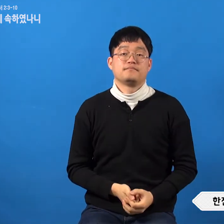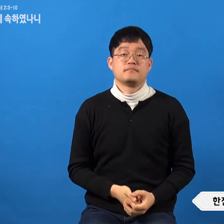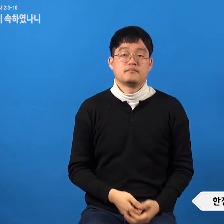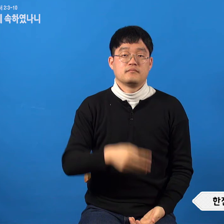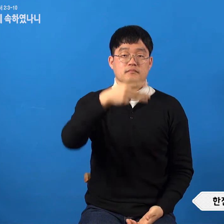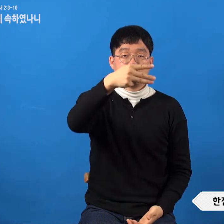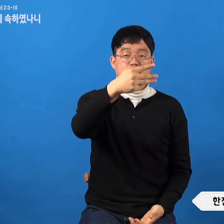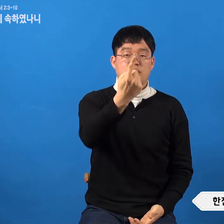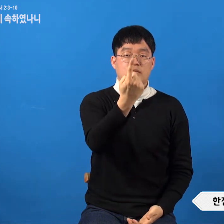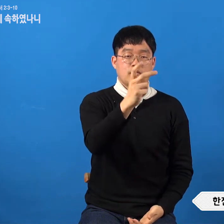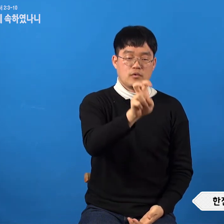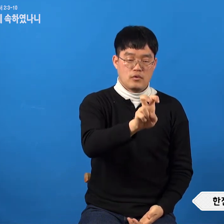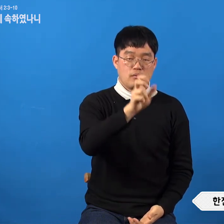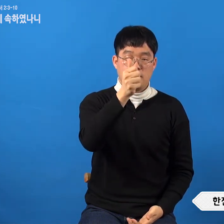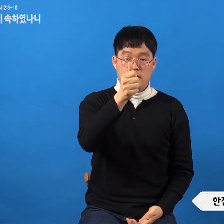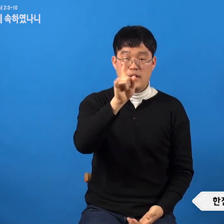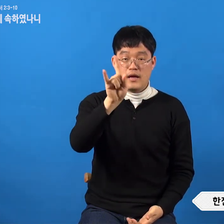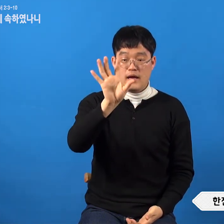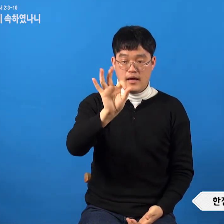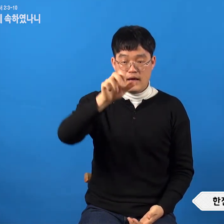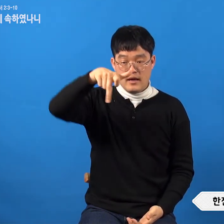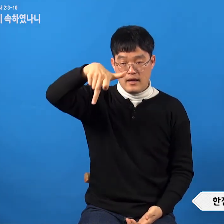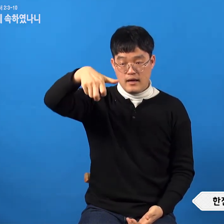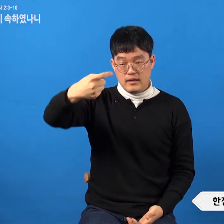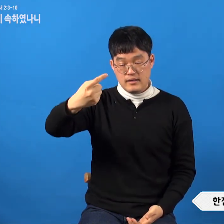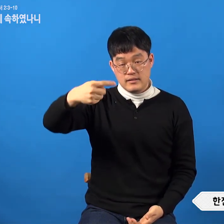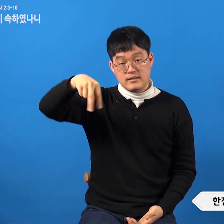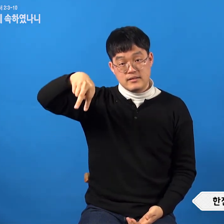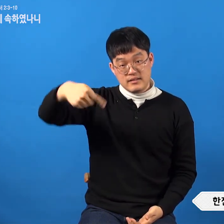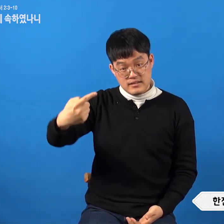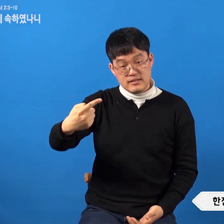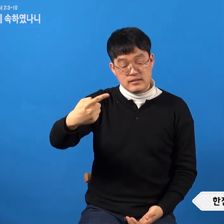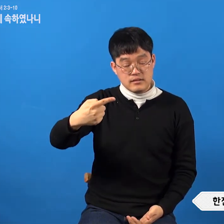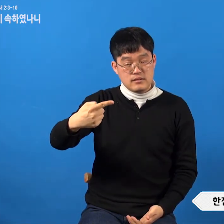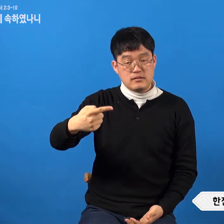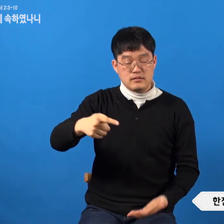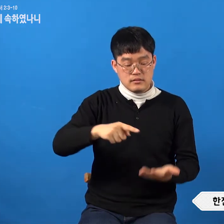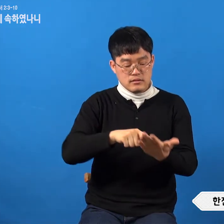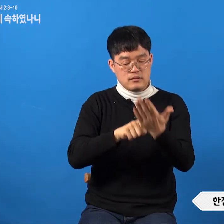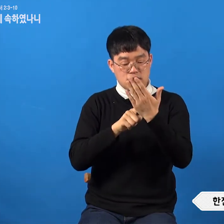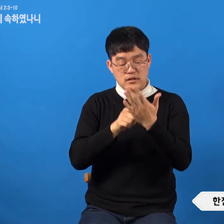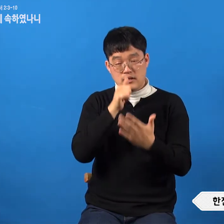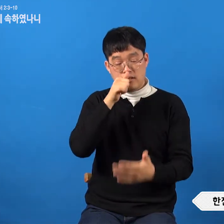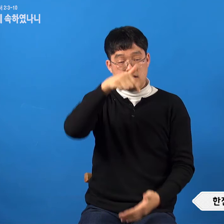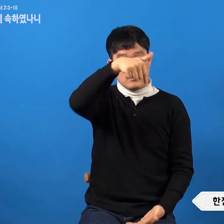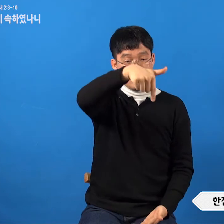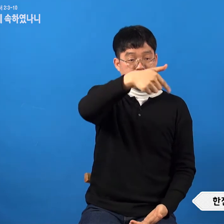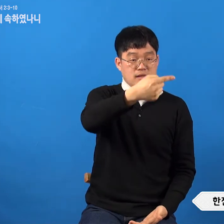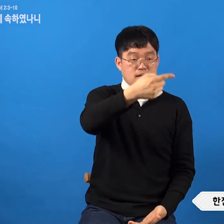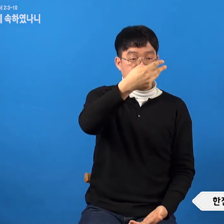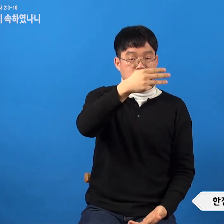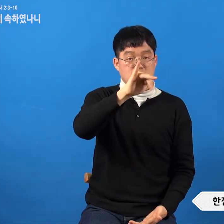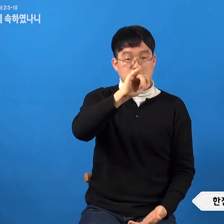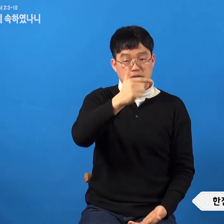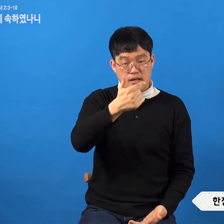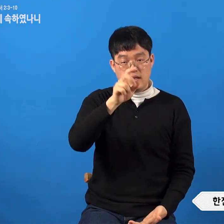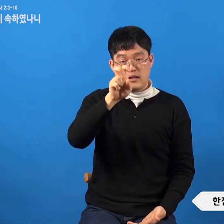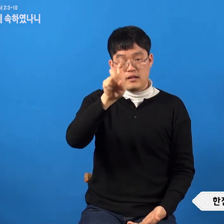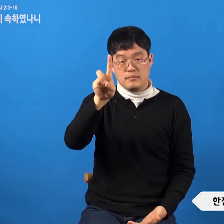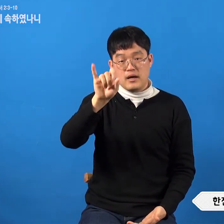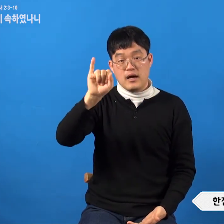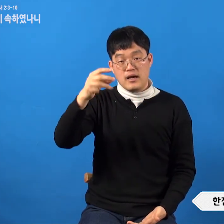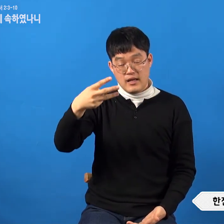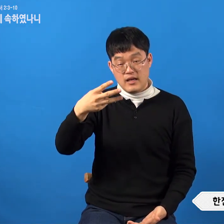톰 행크스가 주연한 그린 마일이라는 영화가 있습니다. 그린 마일이 뭐냐 하면